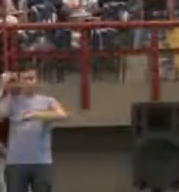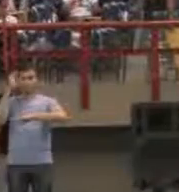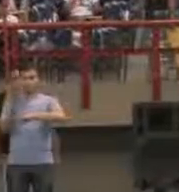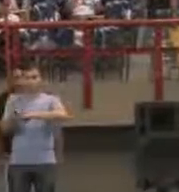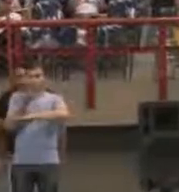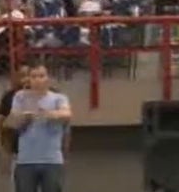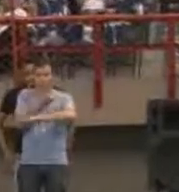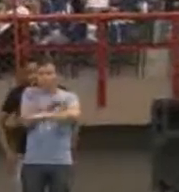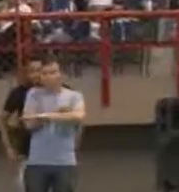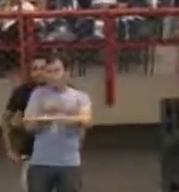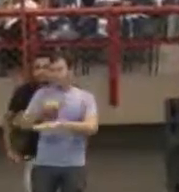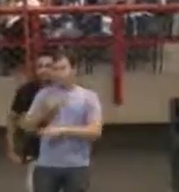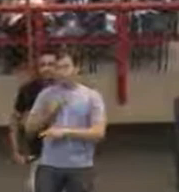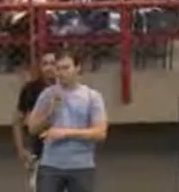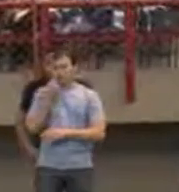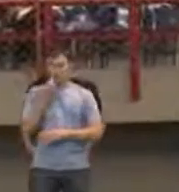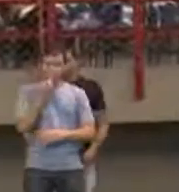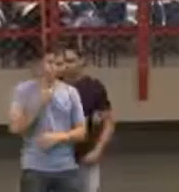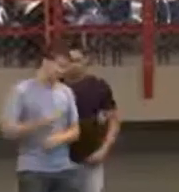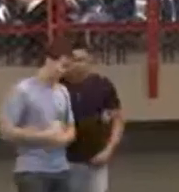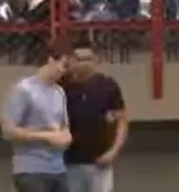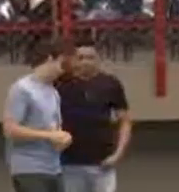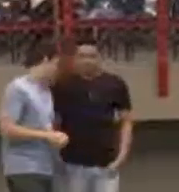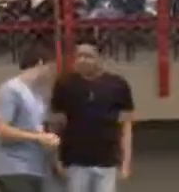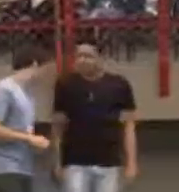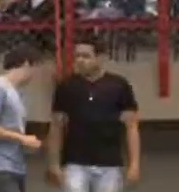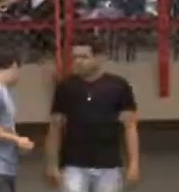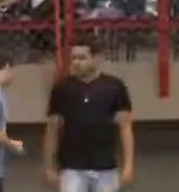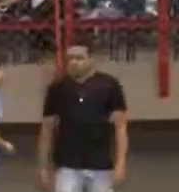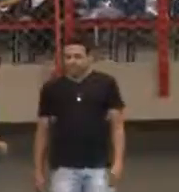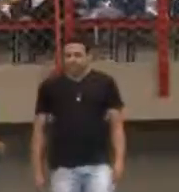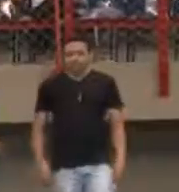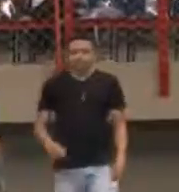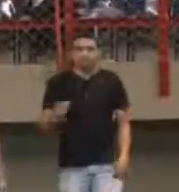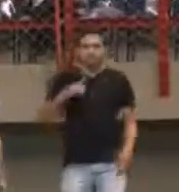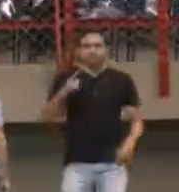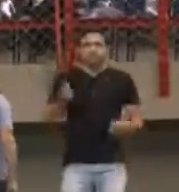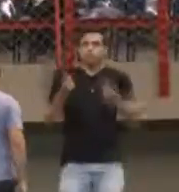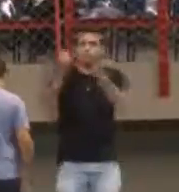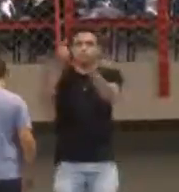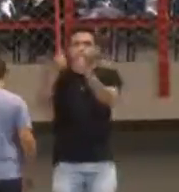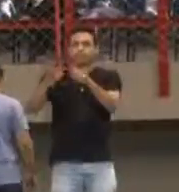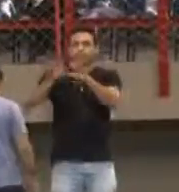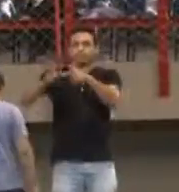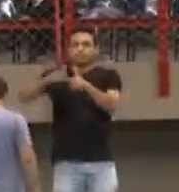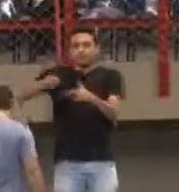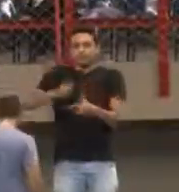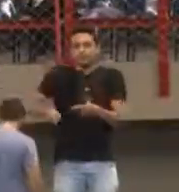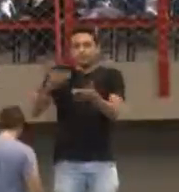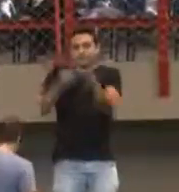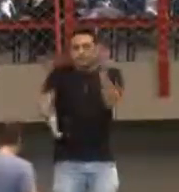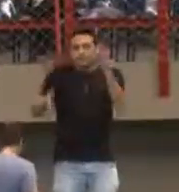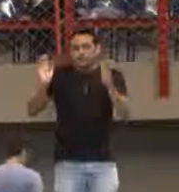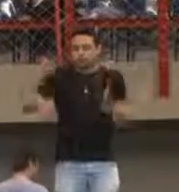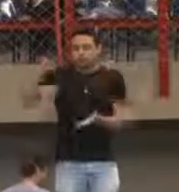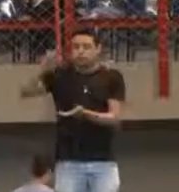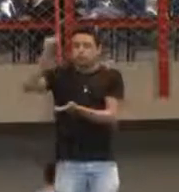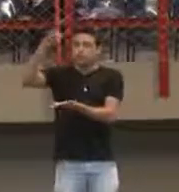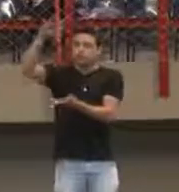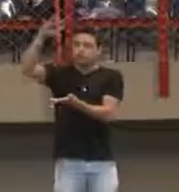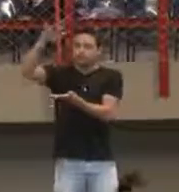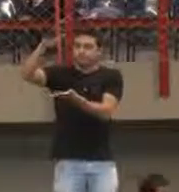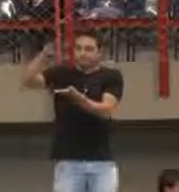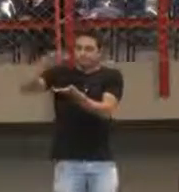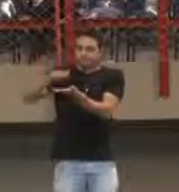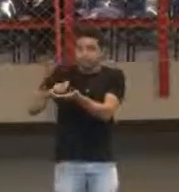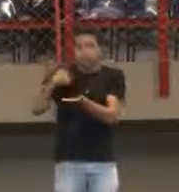nosso amigo, né? Ele está vivendo uma crise de dinheiro e tal, ele está um pouquinho, ele perdeu muito dinheiro agora, mas aí qualquer